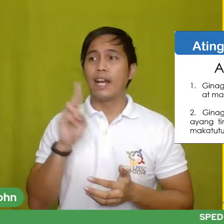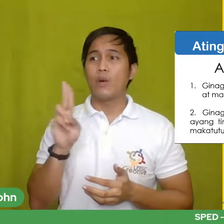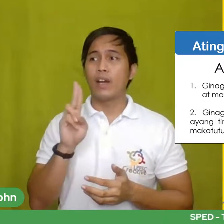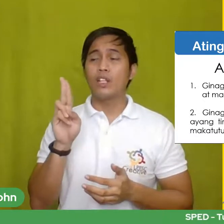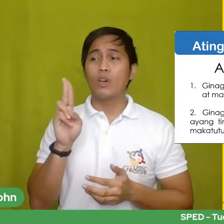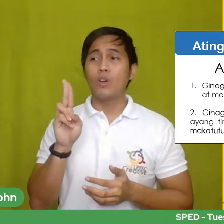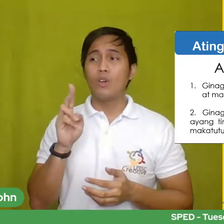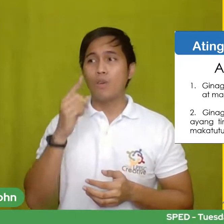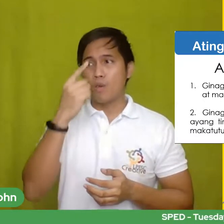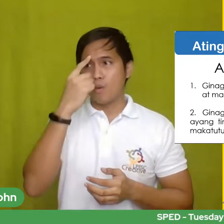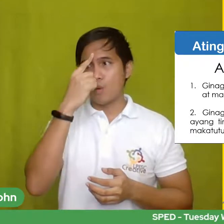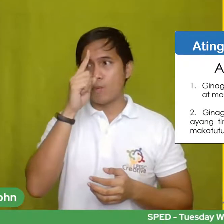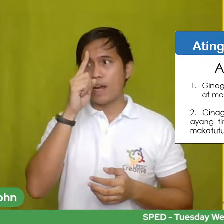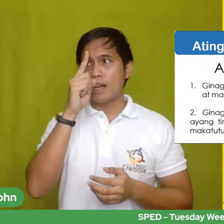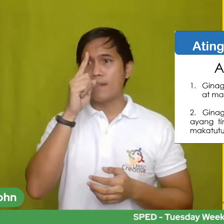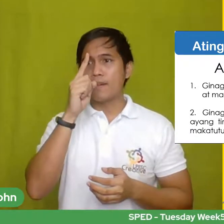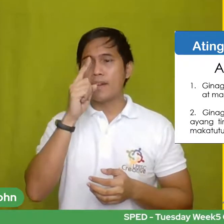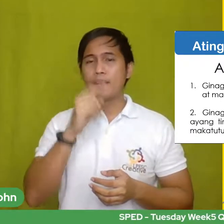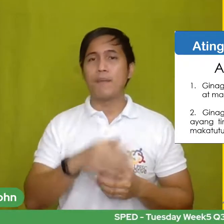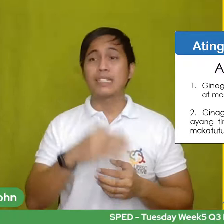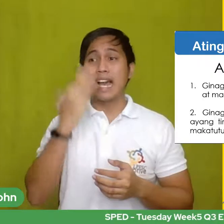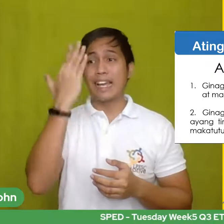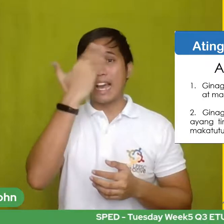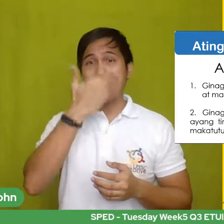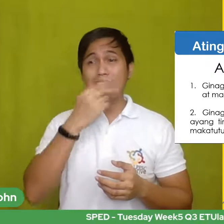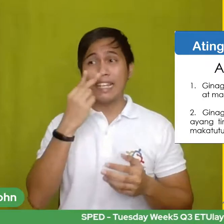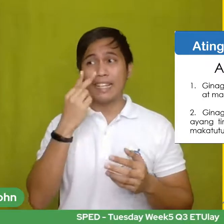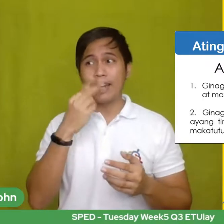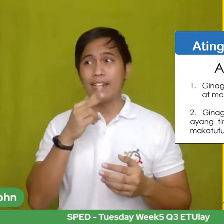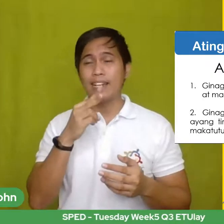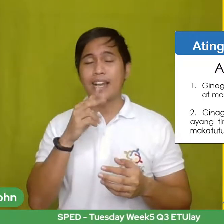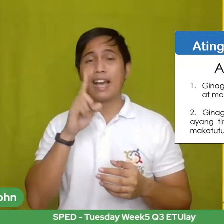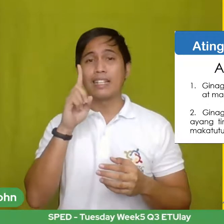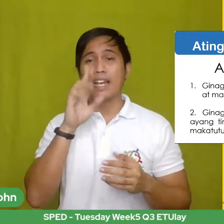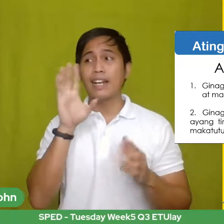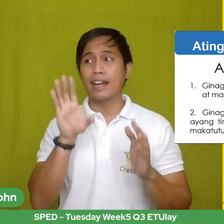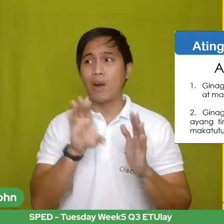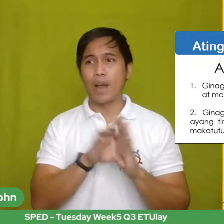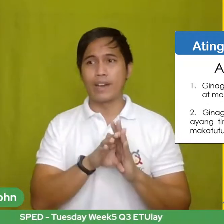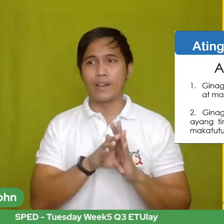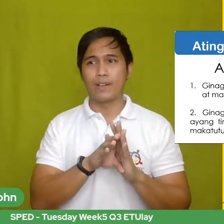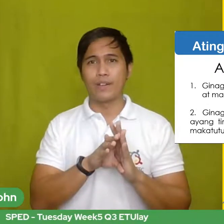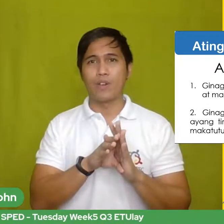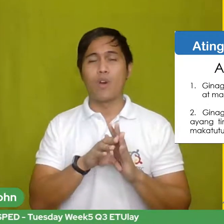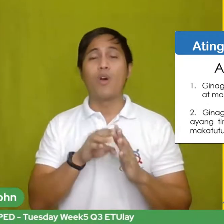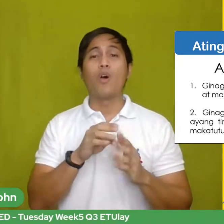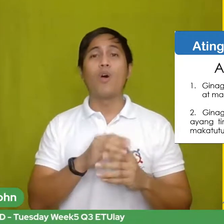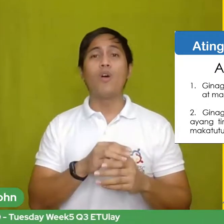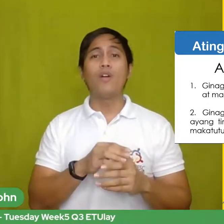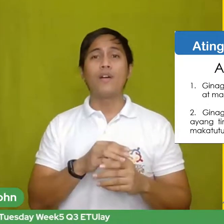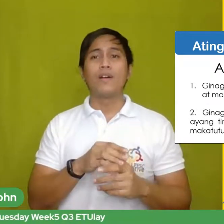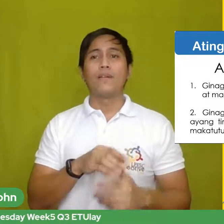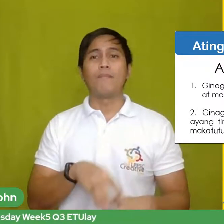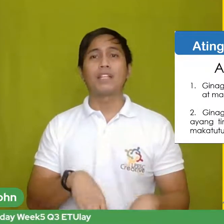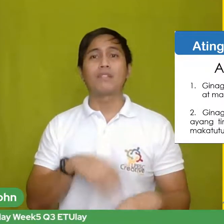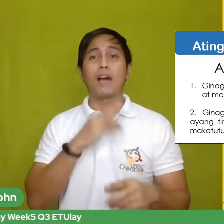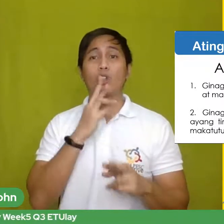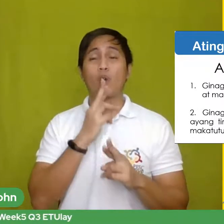Ginagawa nito upang mas kaayang tignan ang isang larawan o mas